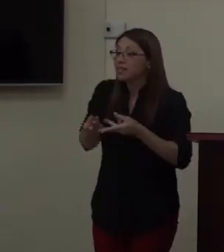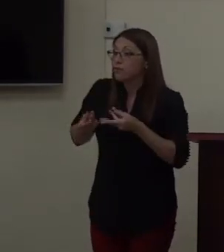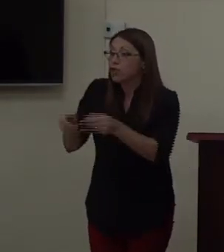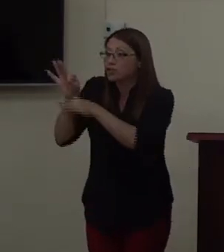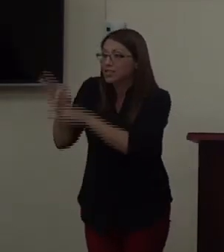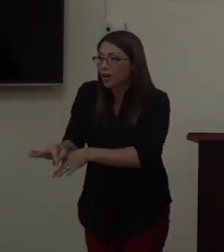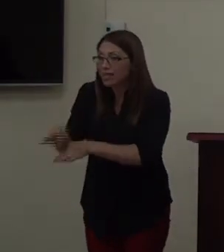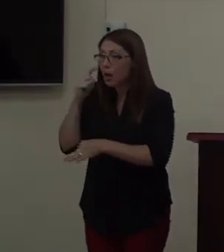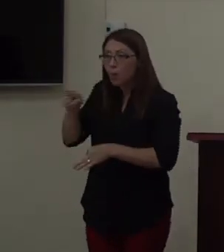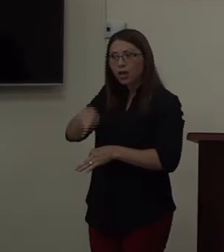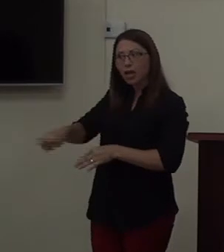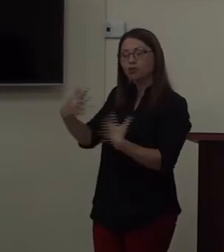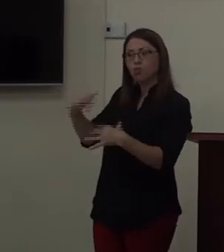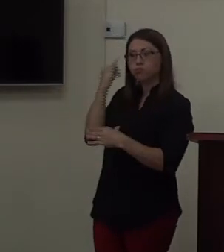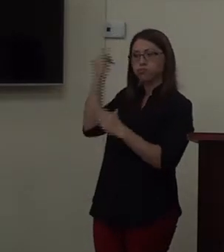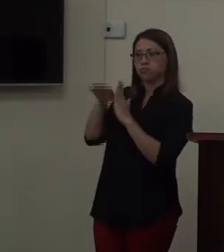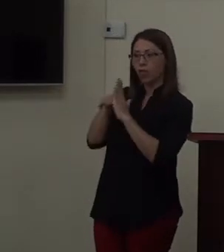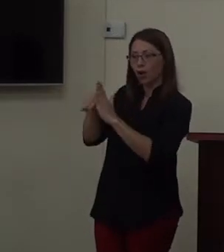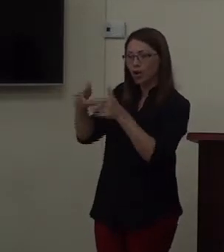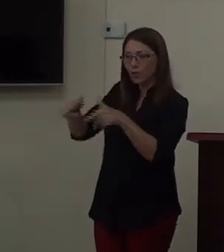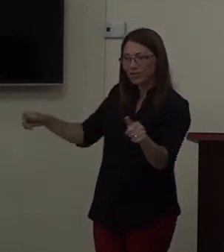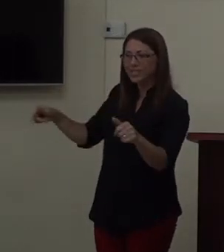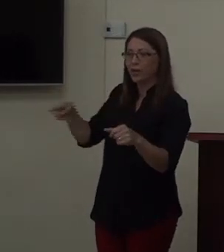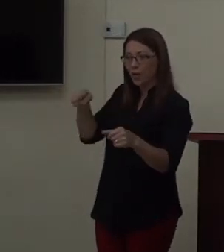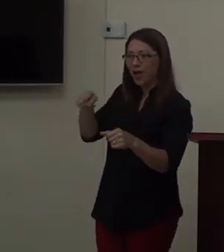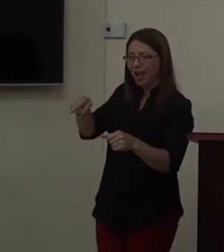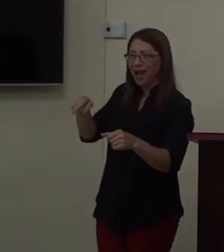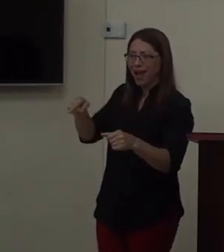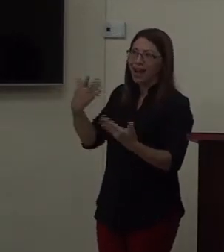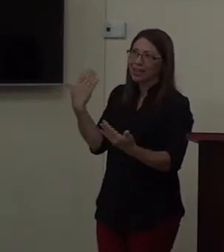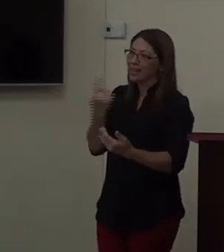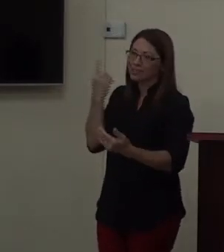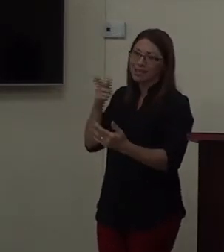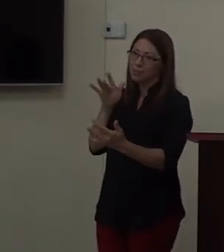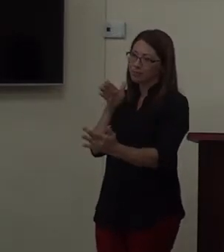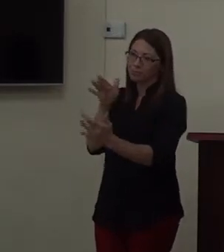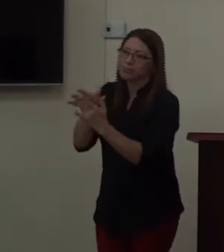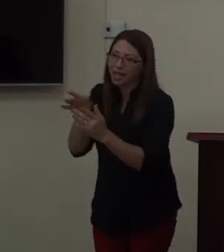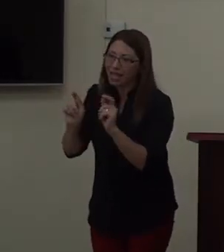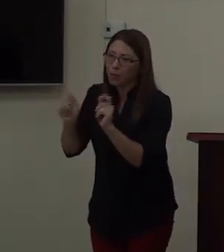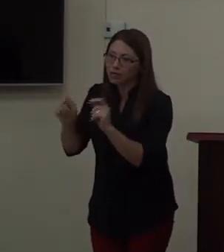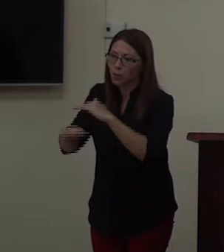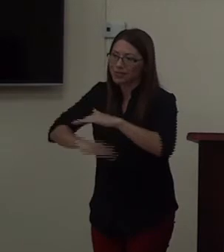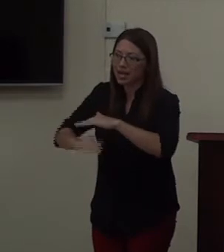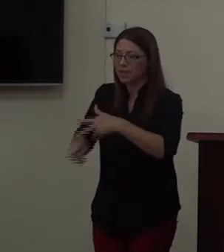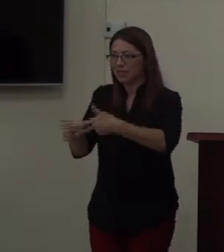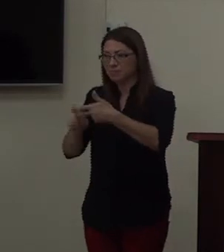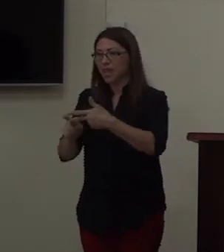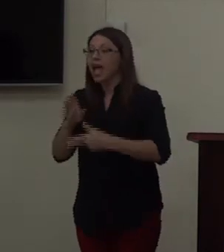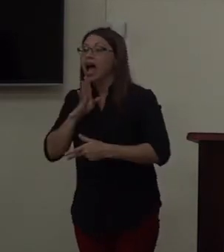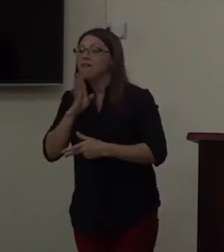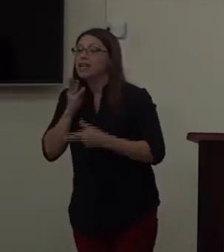referencia, el ideal, el modelo lingüístico al que se dirigen, ¿verdad? Básicamente en educación. Los hablantes fluidos